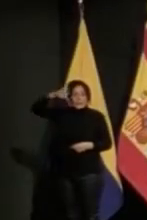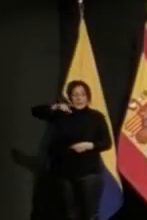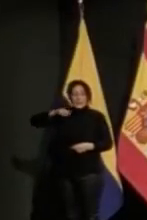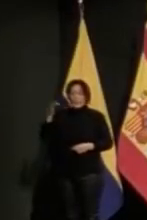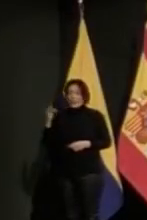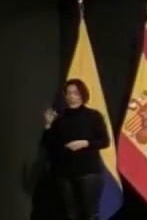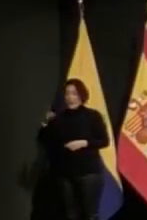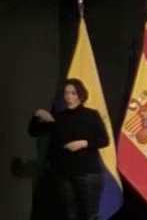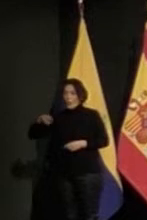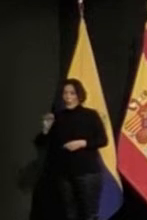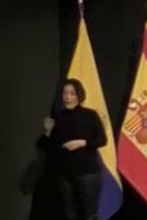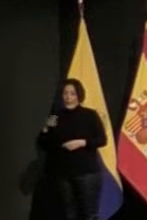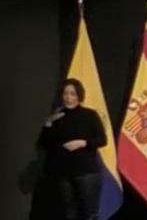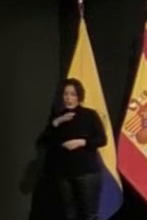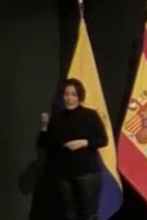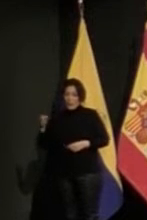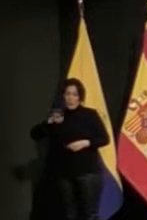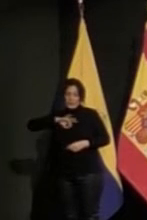Moedano.